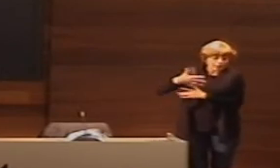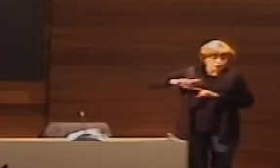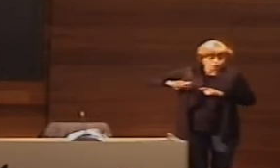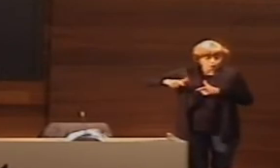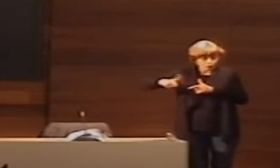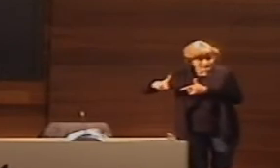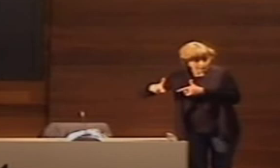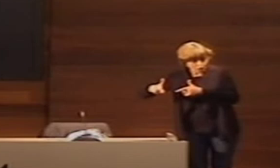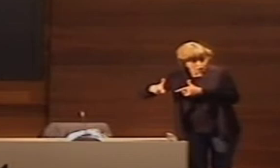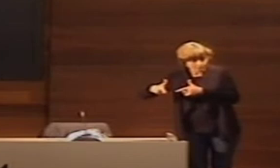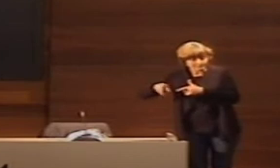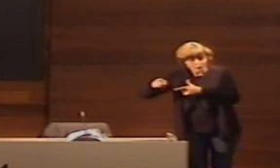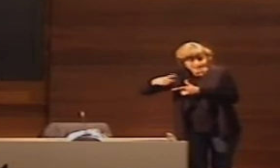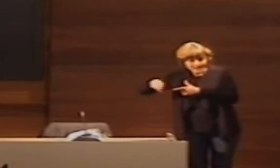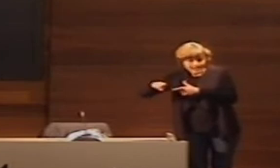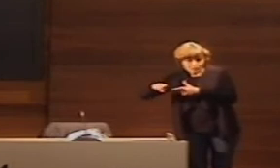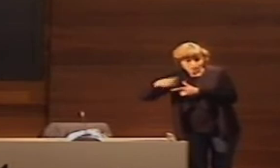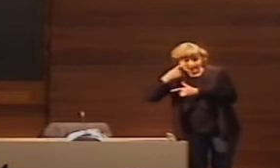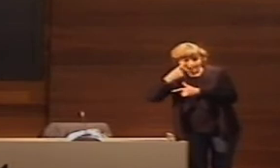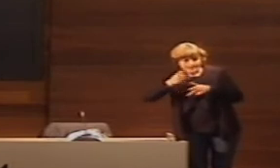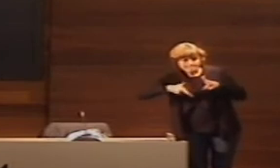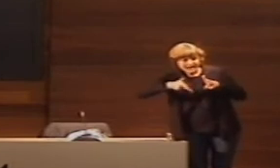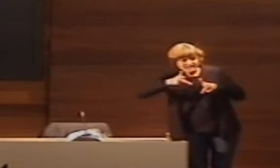con el ojo puesto en lo que pasa aquí, son cerrados.